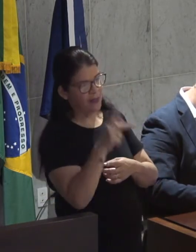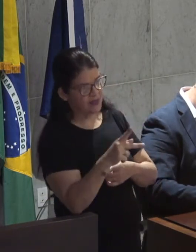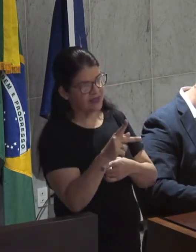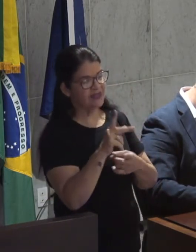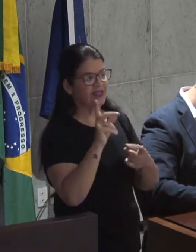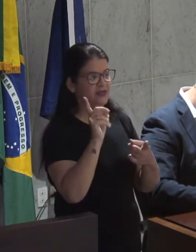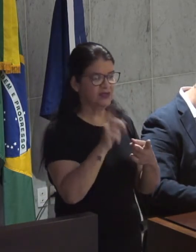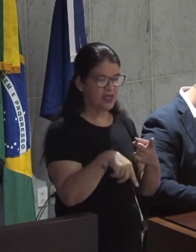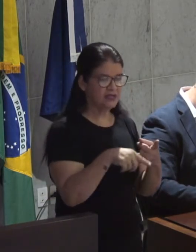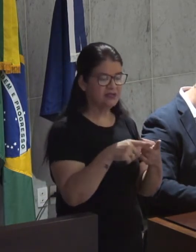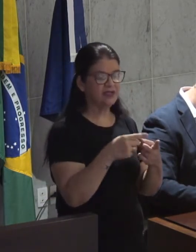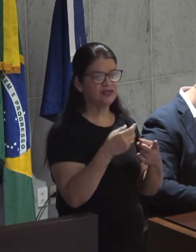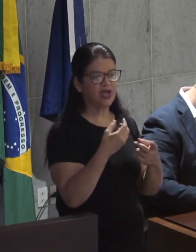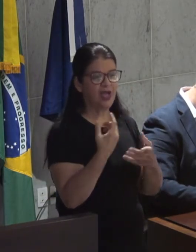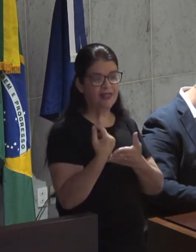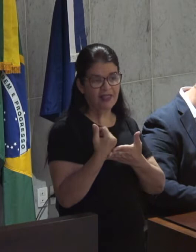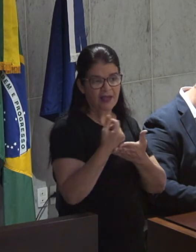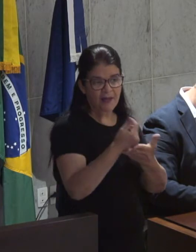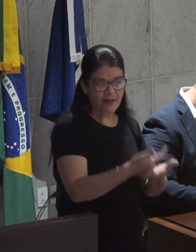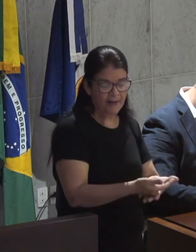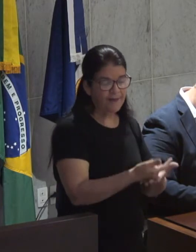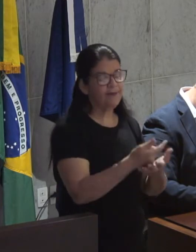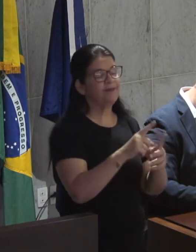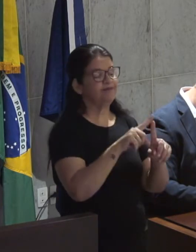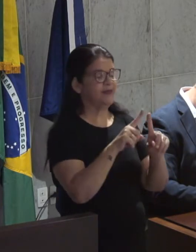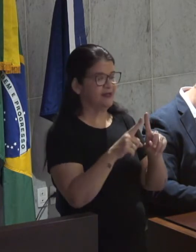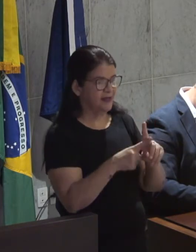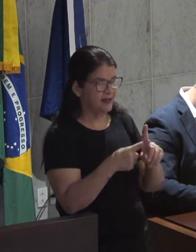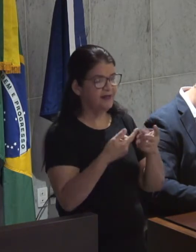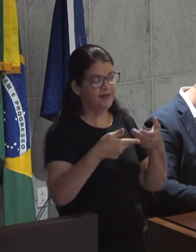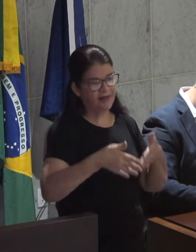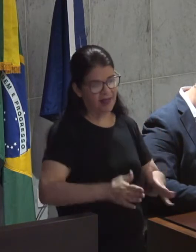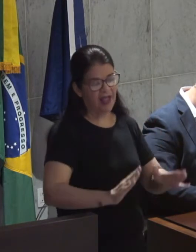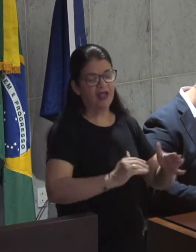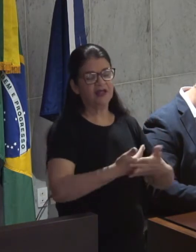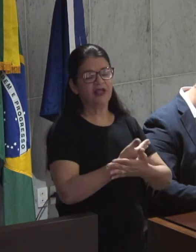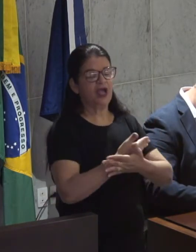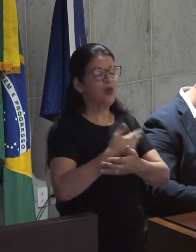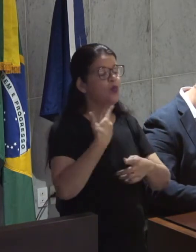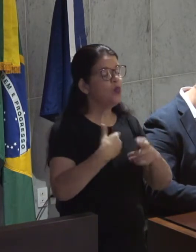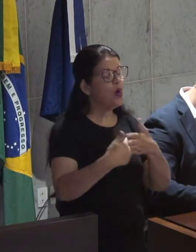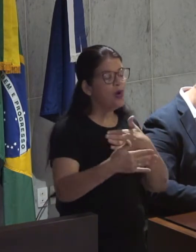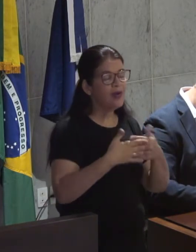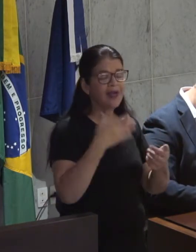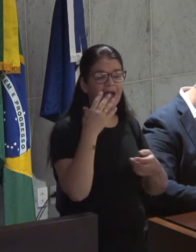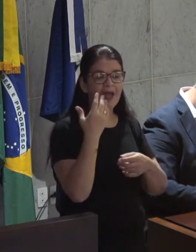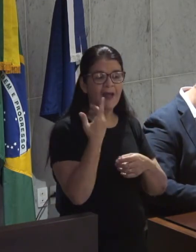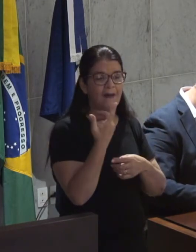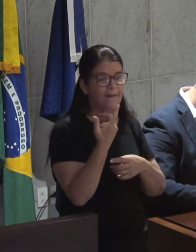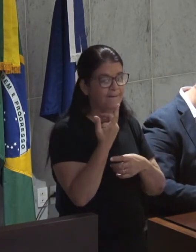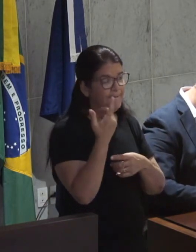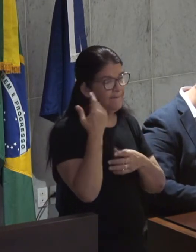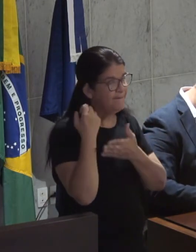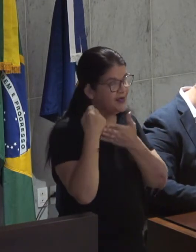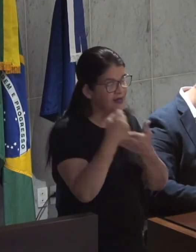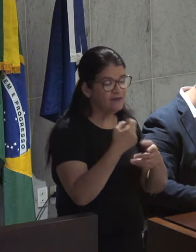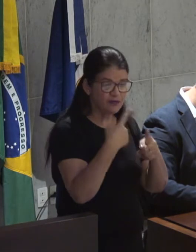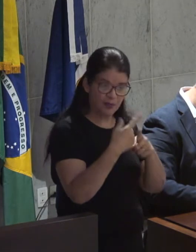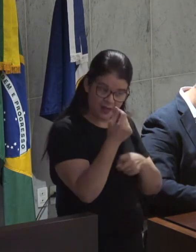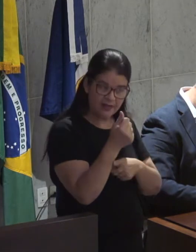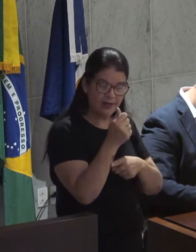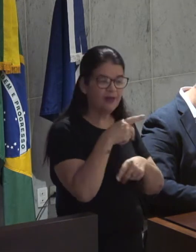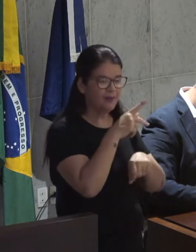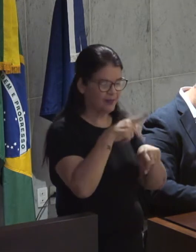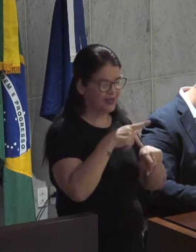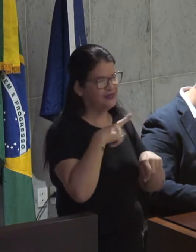de benefício, salário, maternidade, seja qualquer benefício, porque dinheiro o nosso país tem. Não é